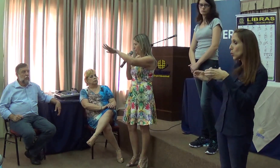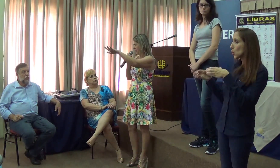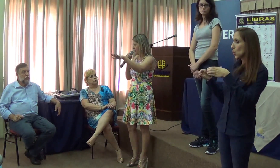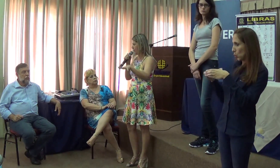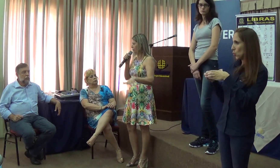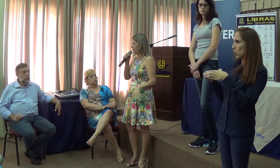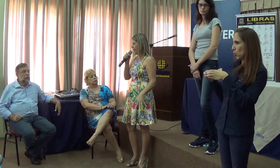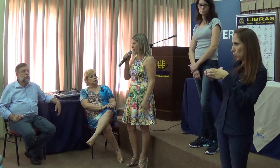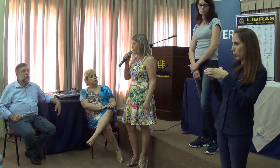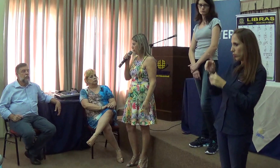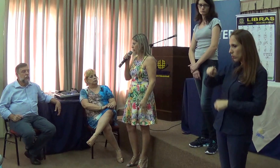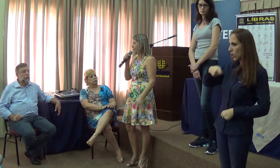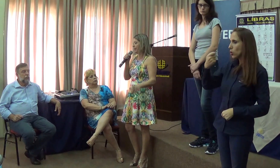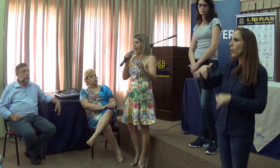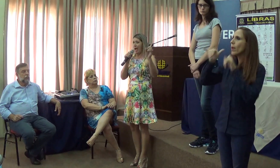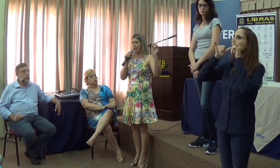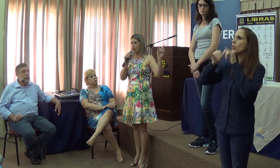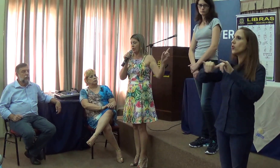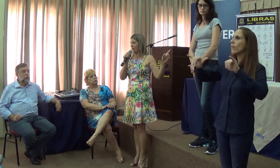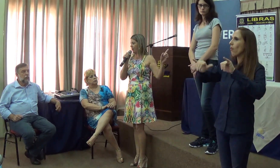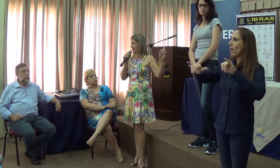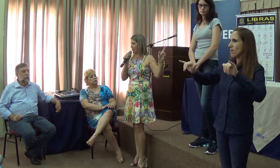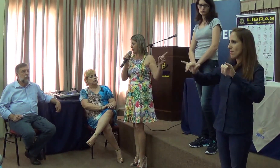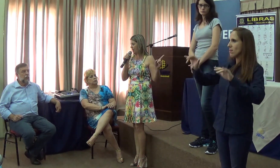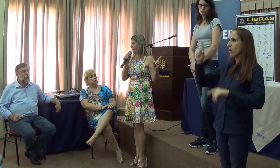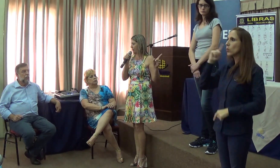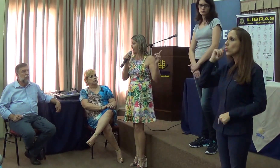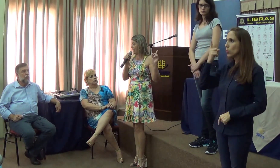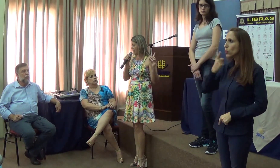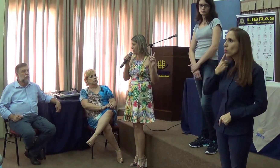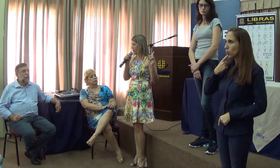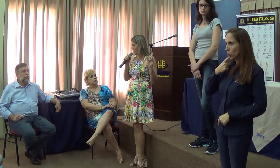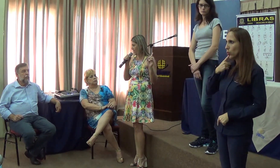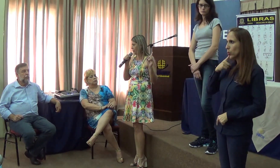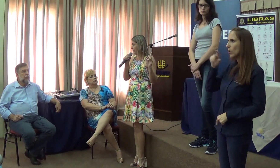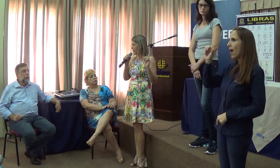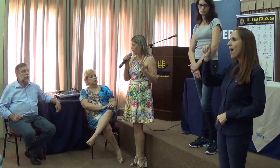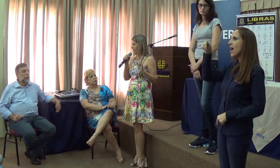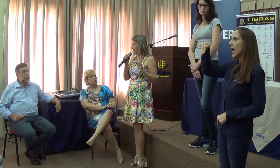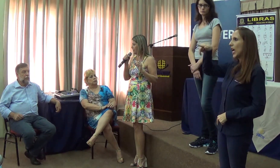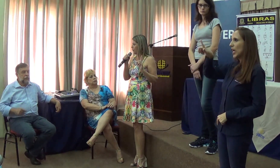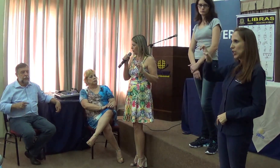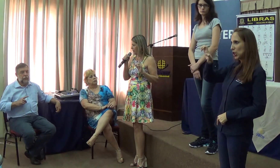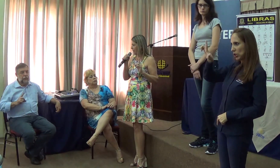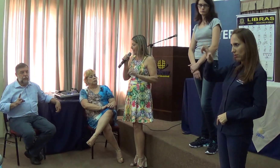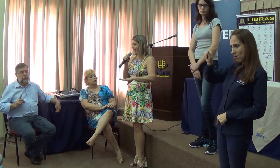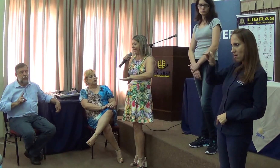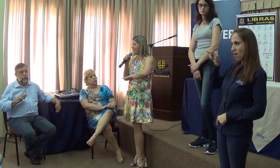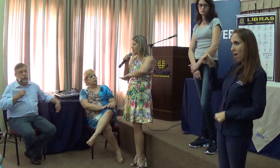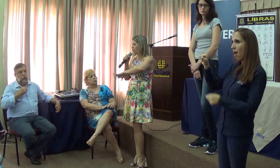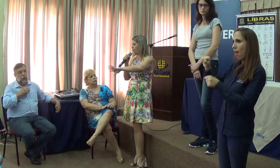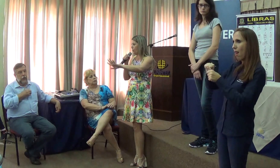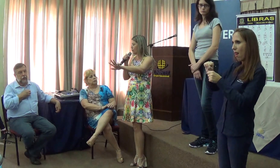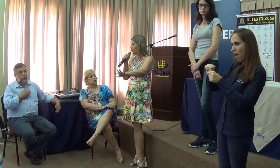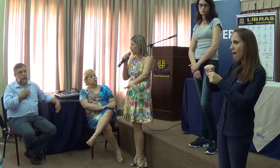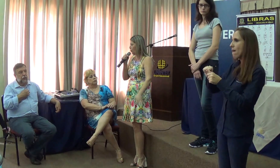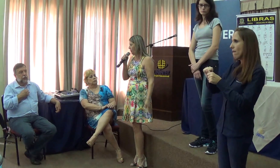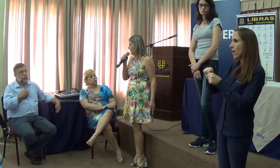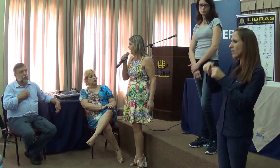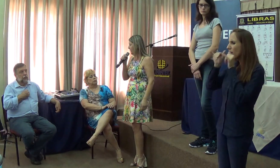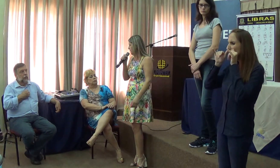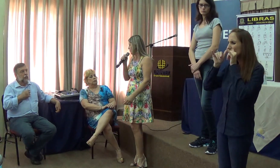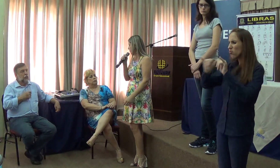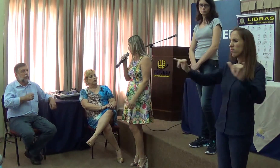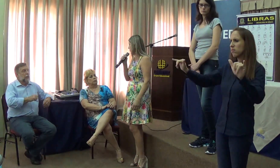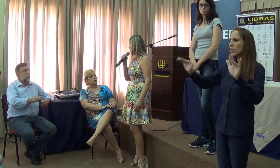a divulgação para o surdo. A Ângela faz esse trabalho, ela é responsável pela comunidade surda. É ela que divulga